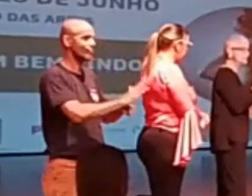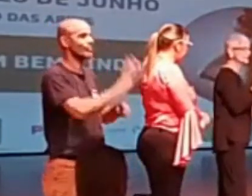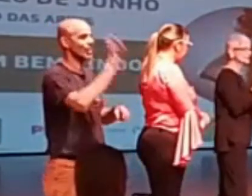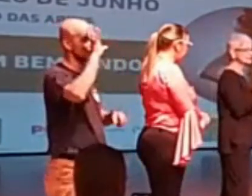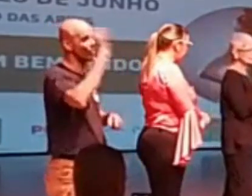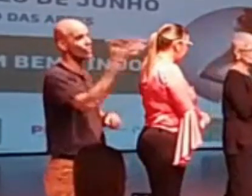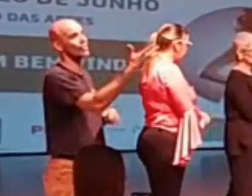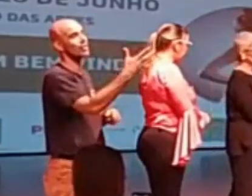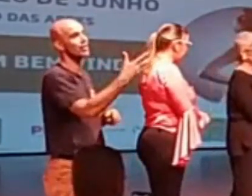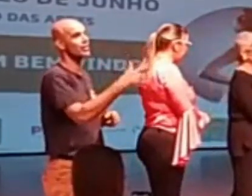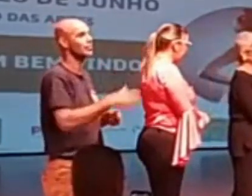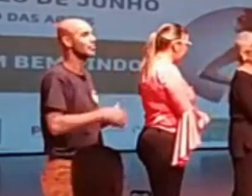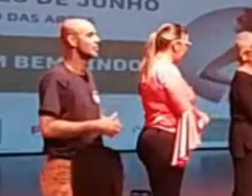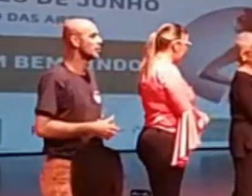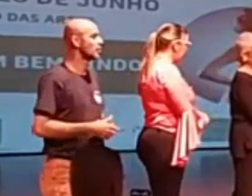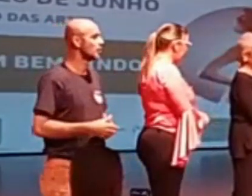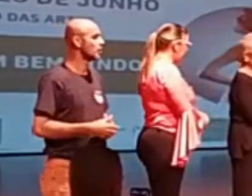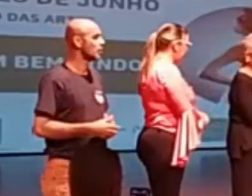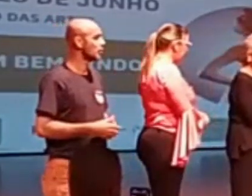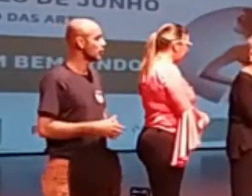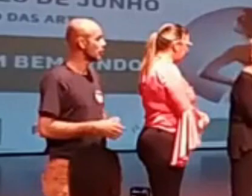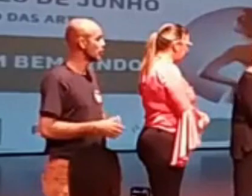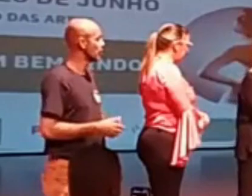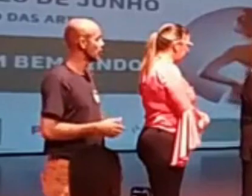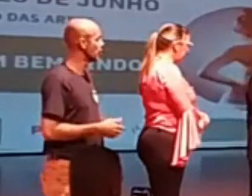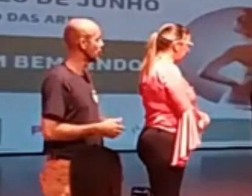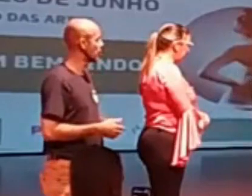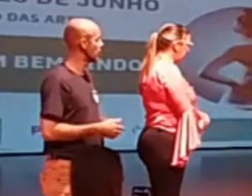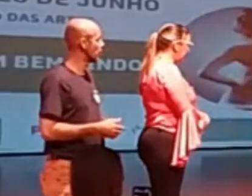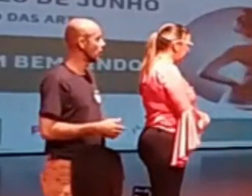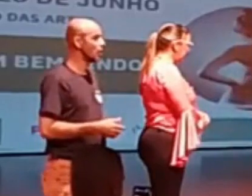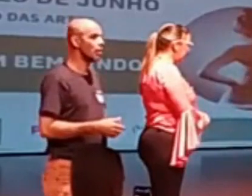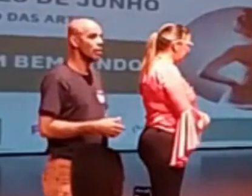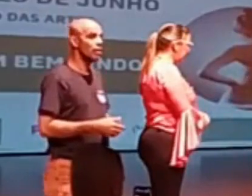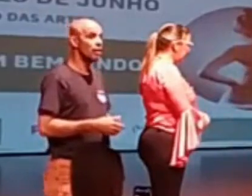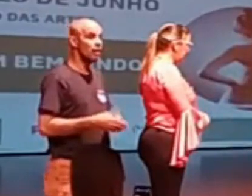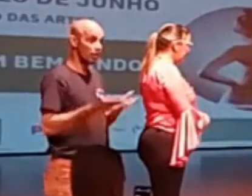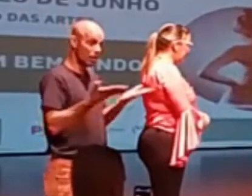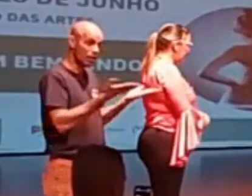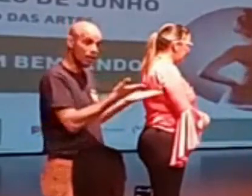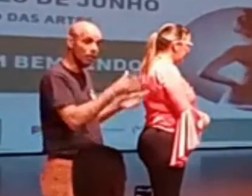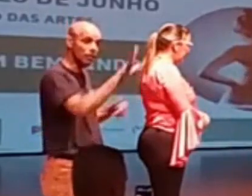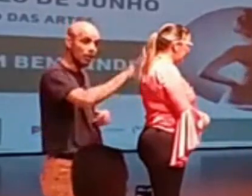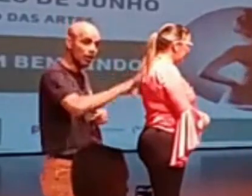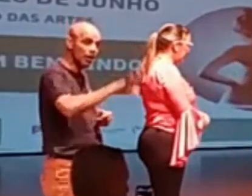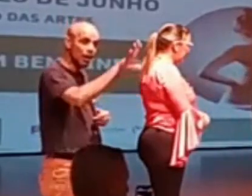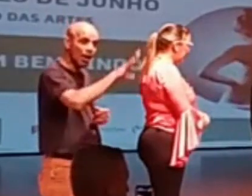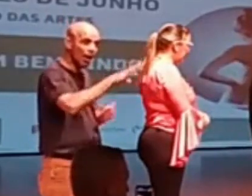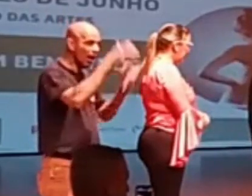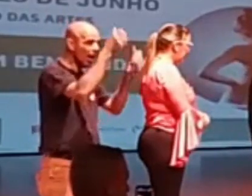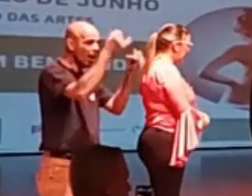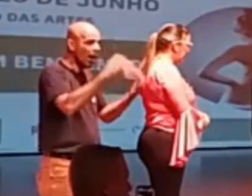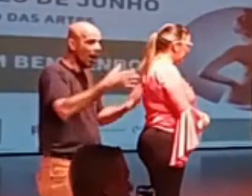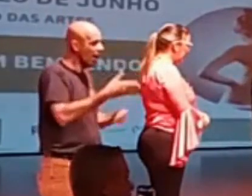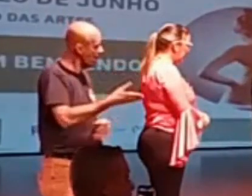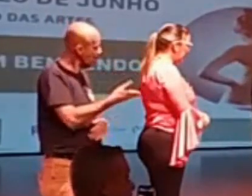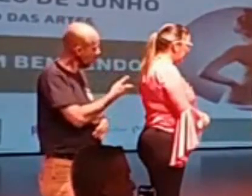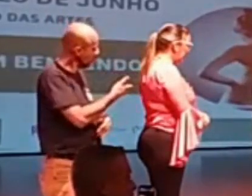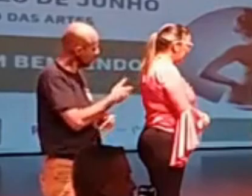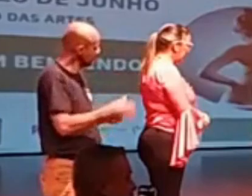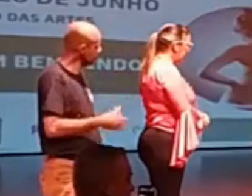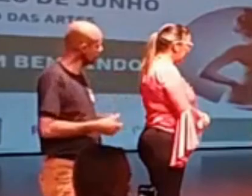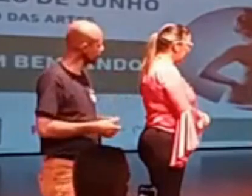bom. Então, só para poder ilustrar para vocês aquilo que a gente estava falando, eu acho que fica